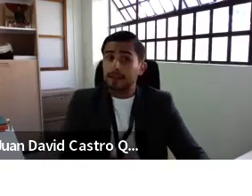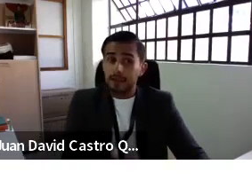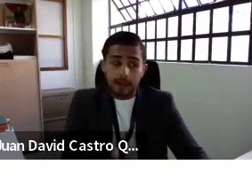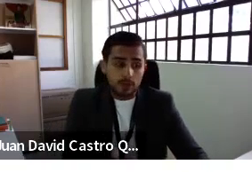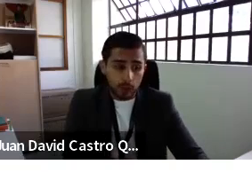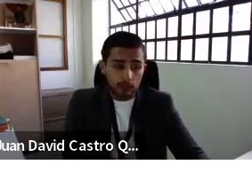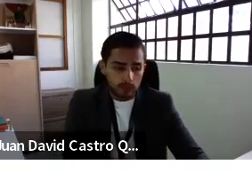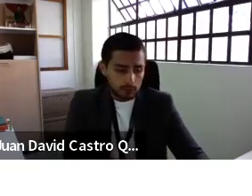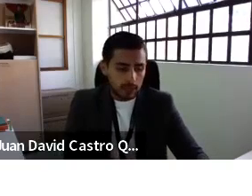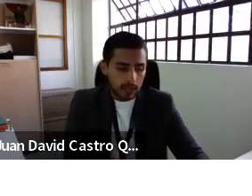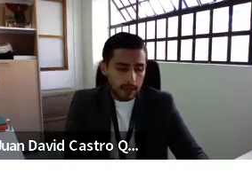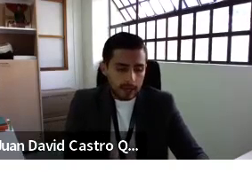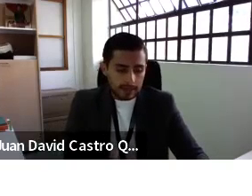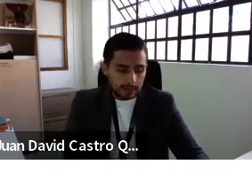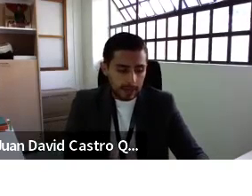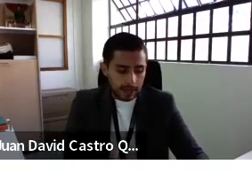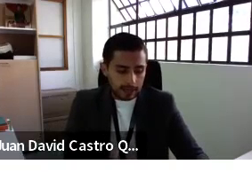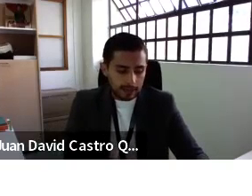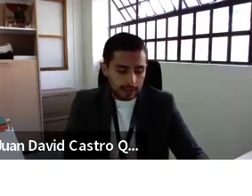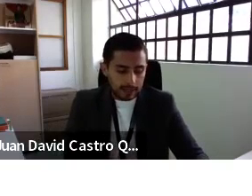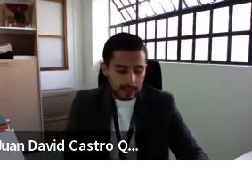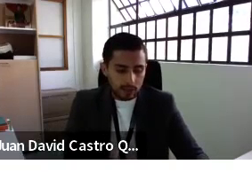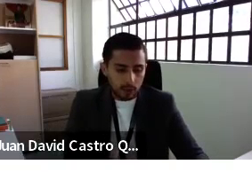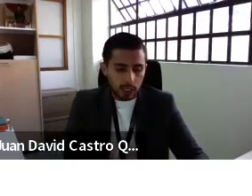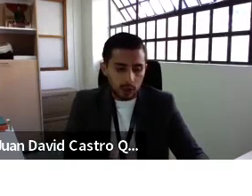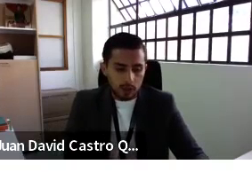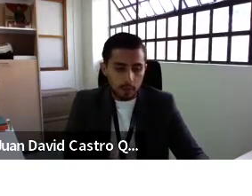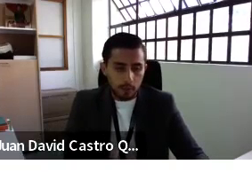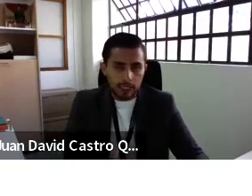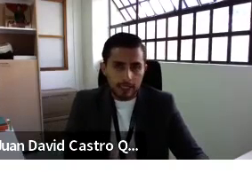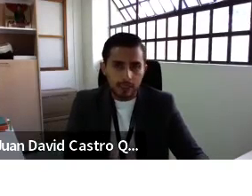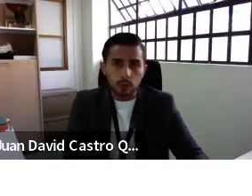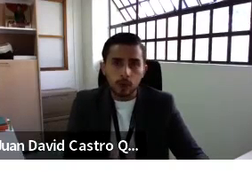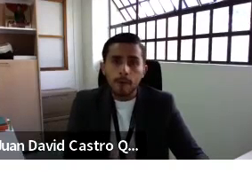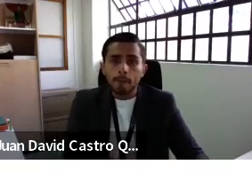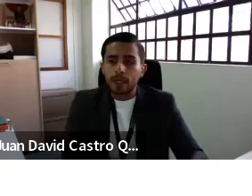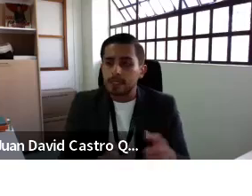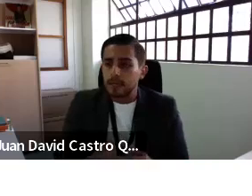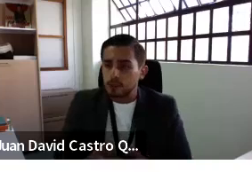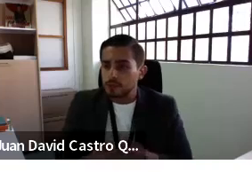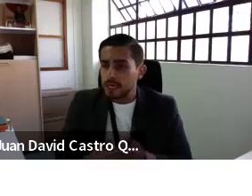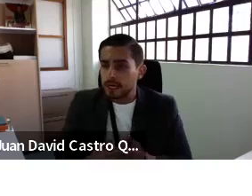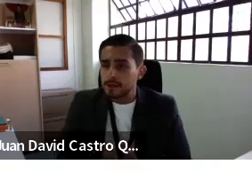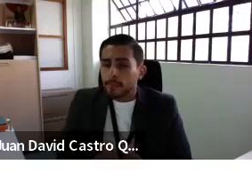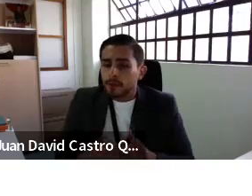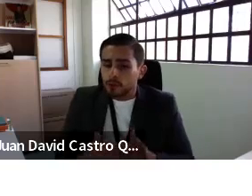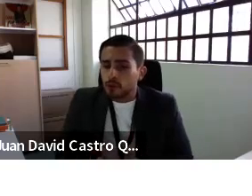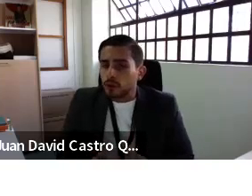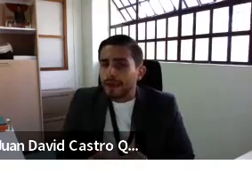estrategia que les cuento, de la estrategia de ciencia, tecnología e innovación promovidas del Instituto de Investigaciones Médicas. Nosotros lo que